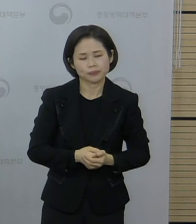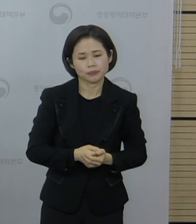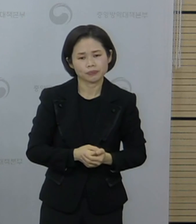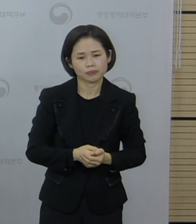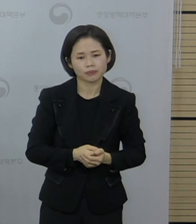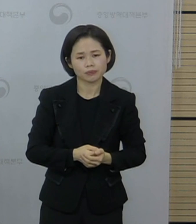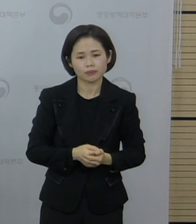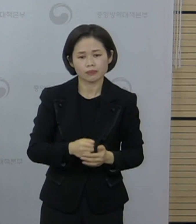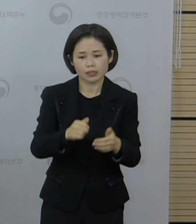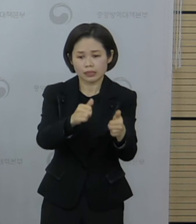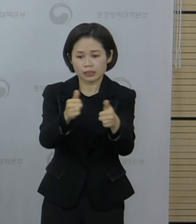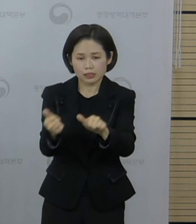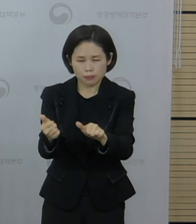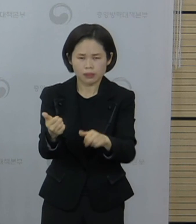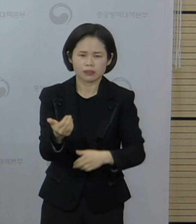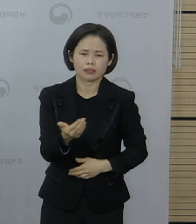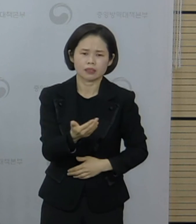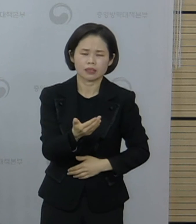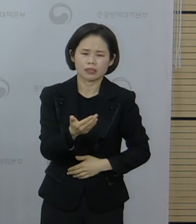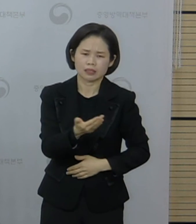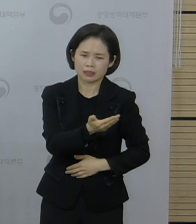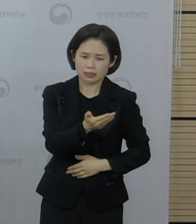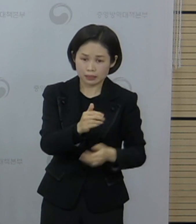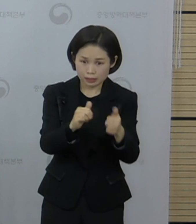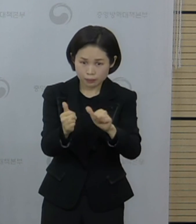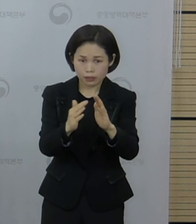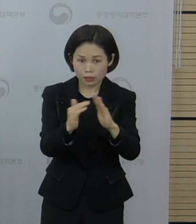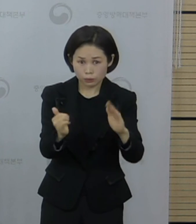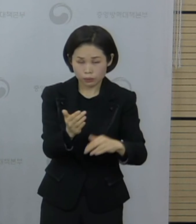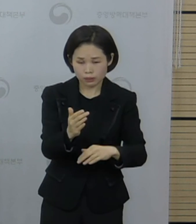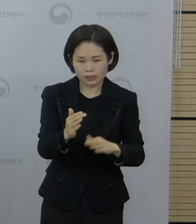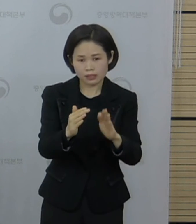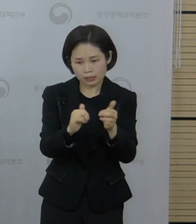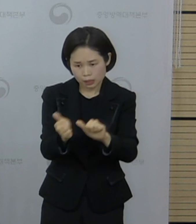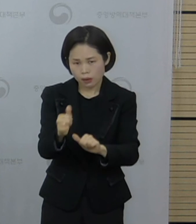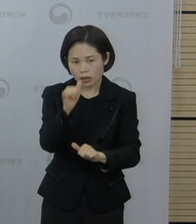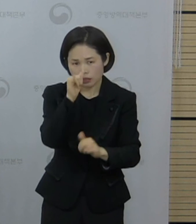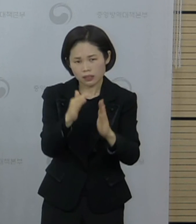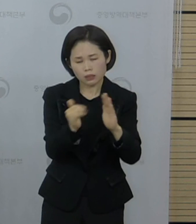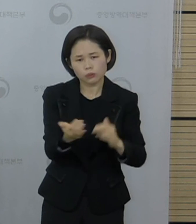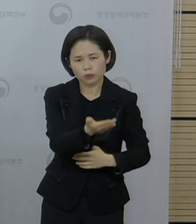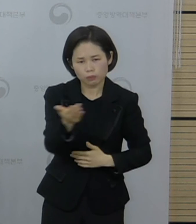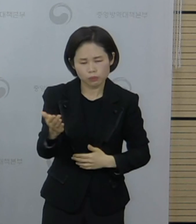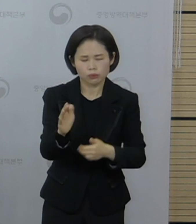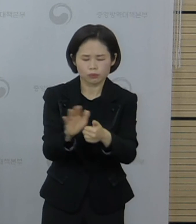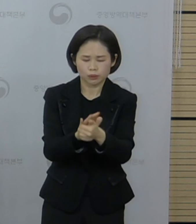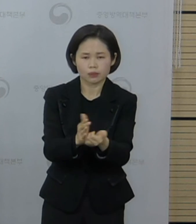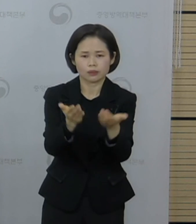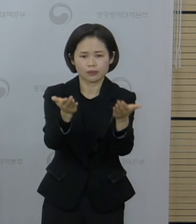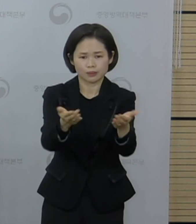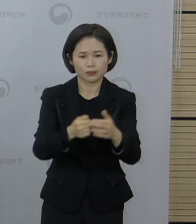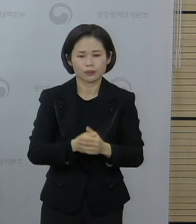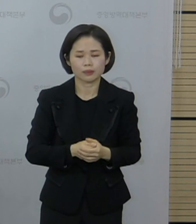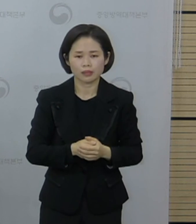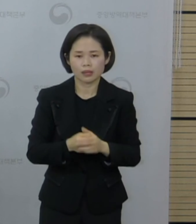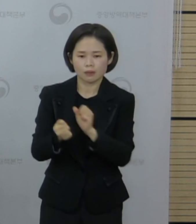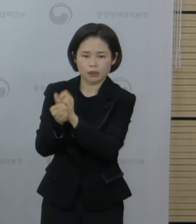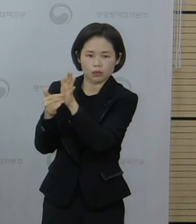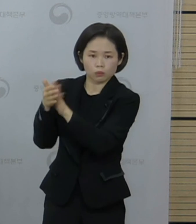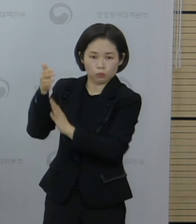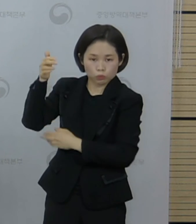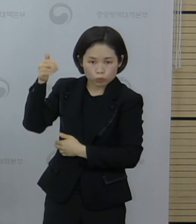유가족 분들에게 깊은 위로의 말씀을 드리면서 저 방역당국 그러나 7시 생 자 규모가